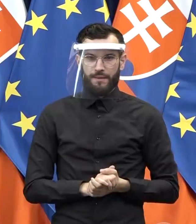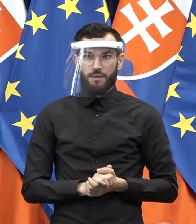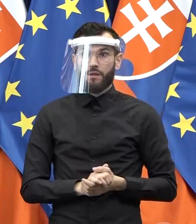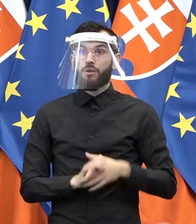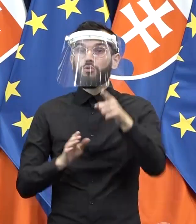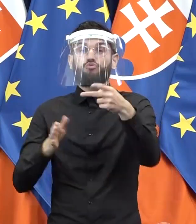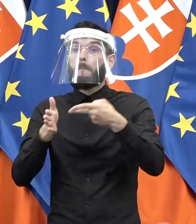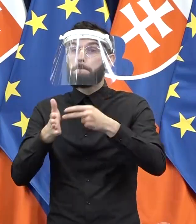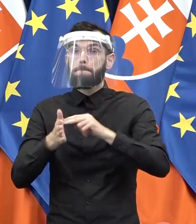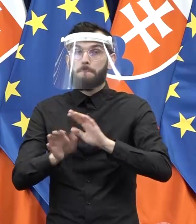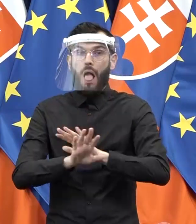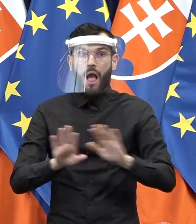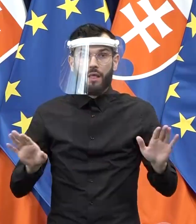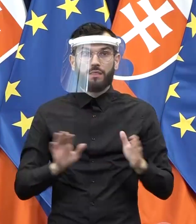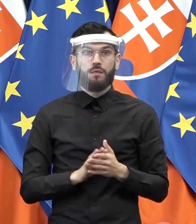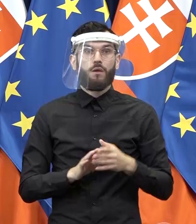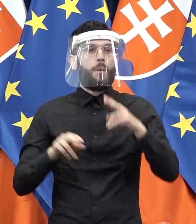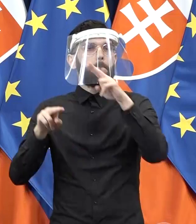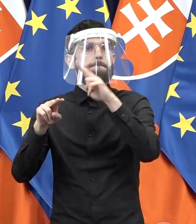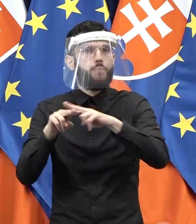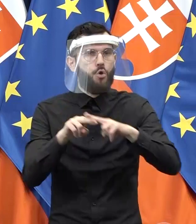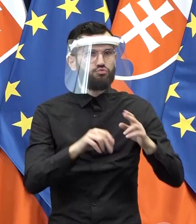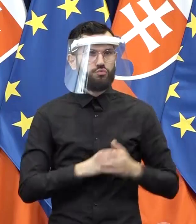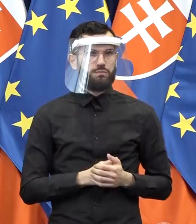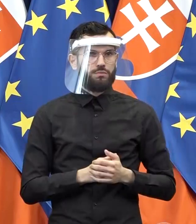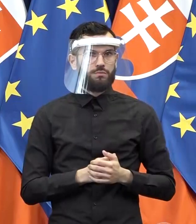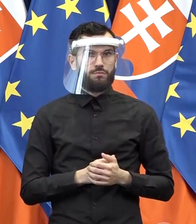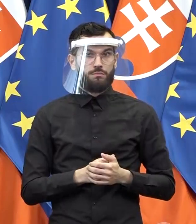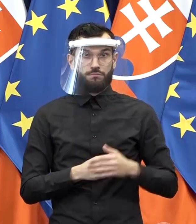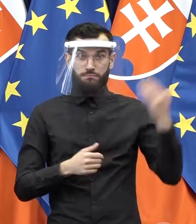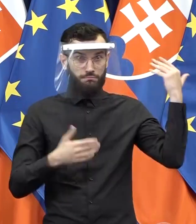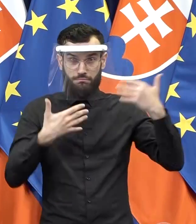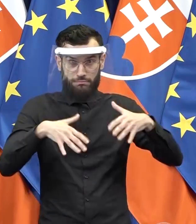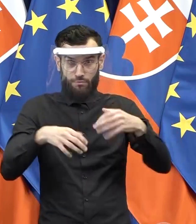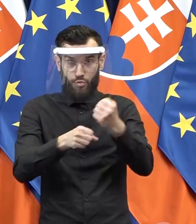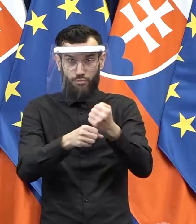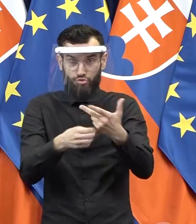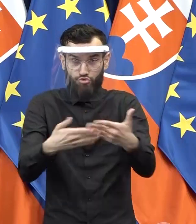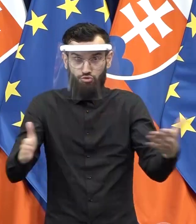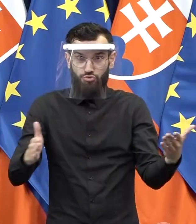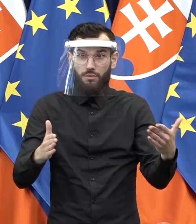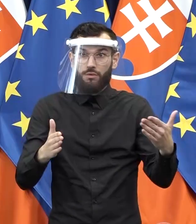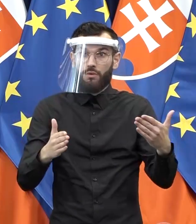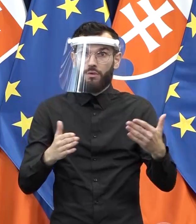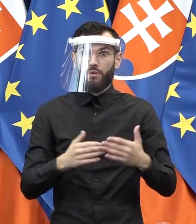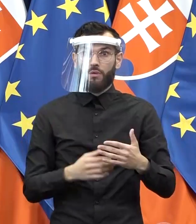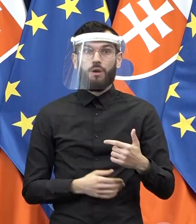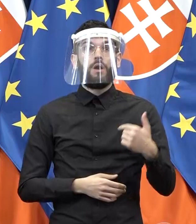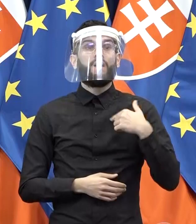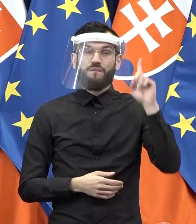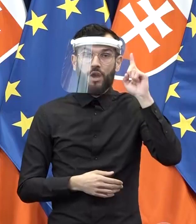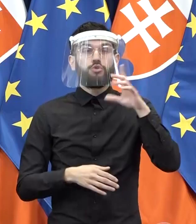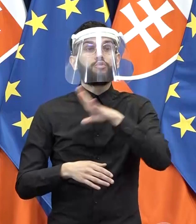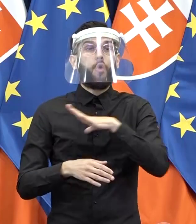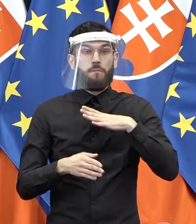Žiadne plány, žiadne postupy nikde neboli vypracované. Ak sme boli v normálnom